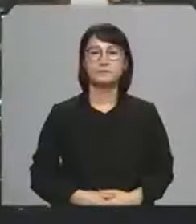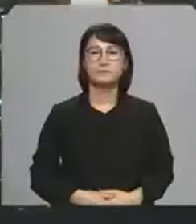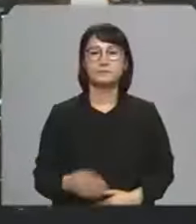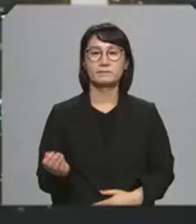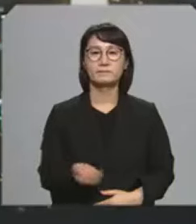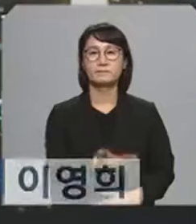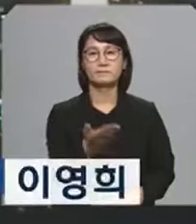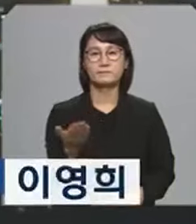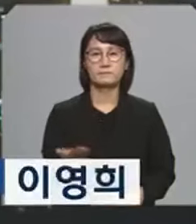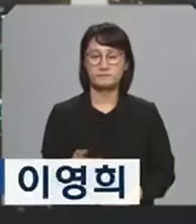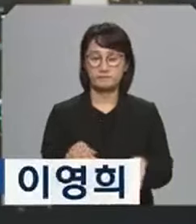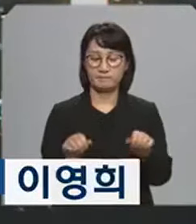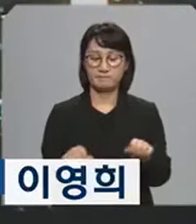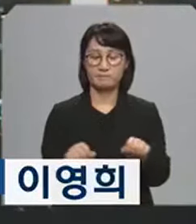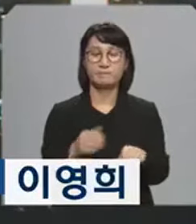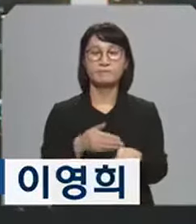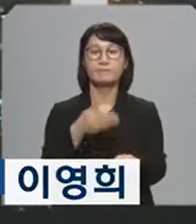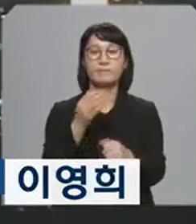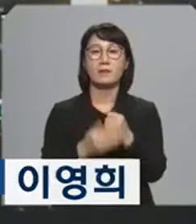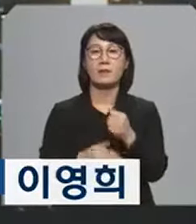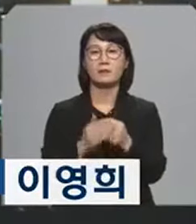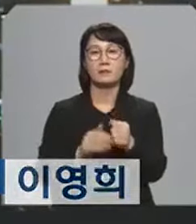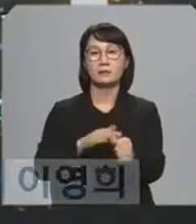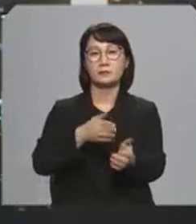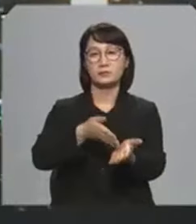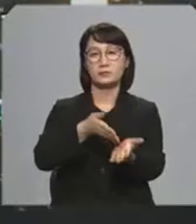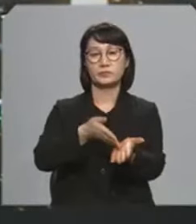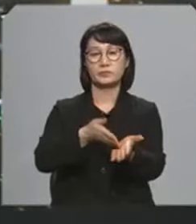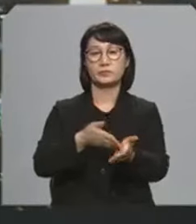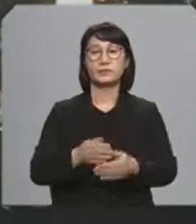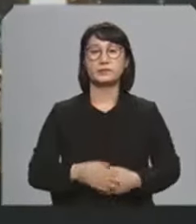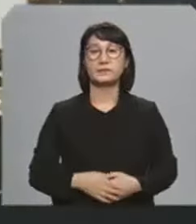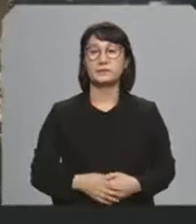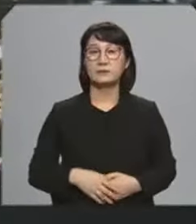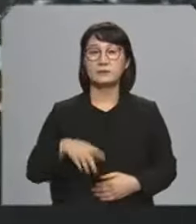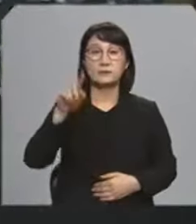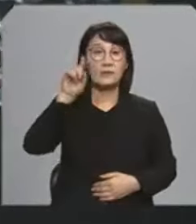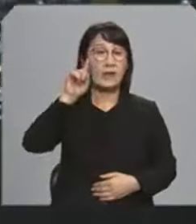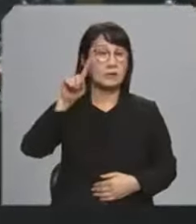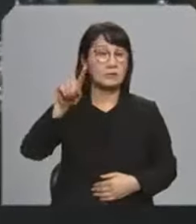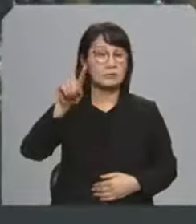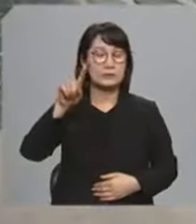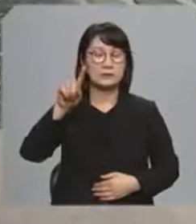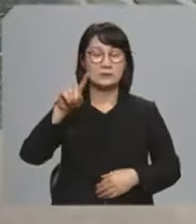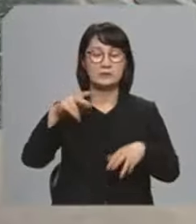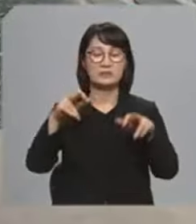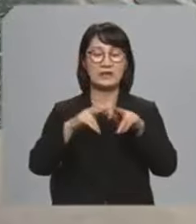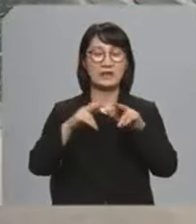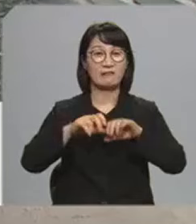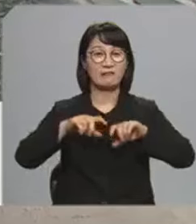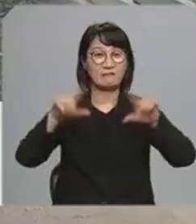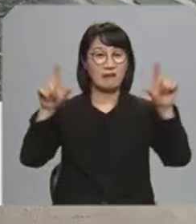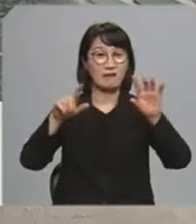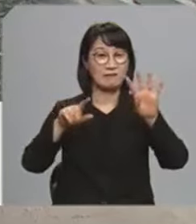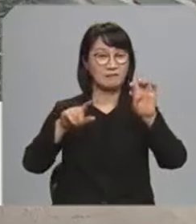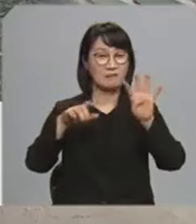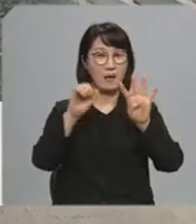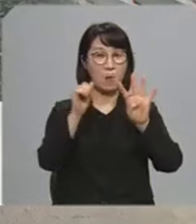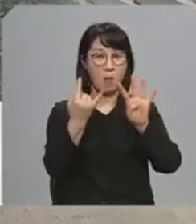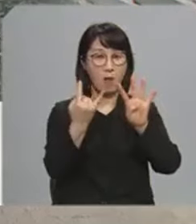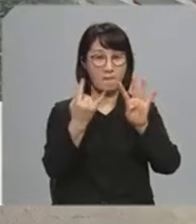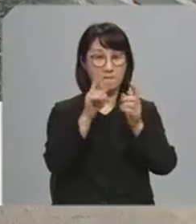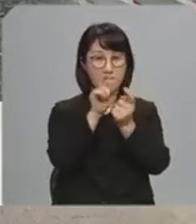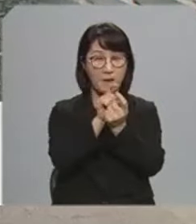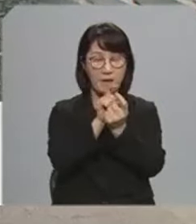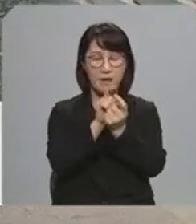여러분 안녕하십니까 9시 대구 경북 뉴스입니다 내일은 제 44회 장애인의 날입니다 장애인들을